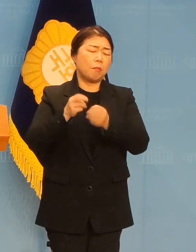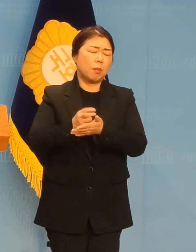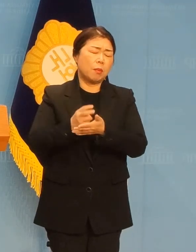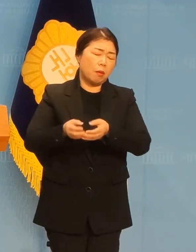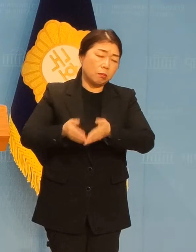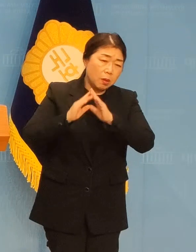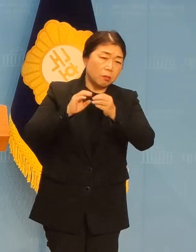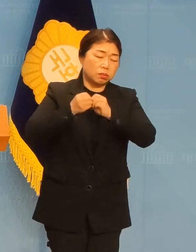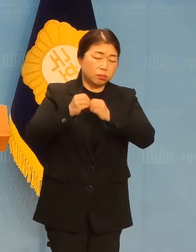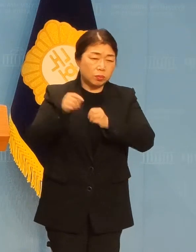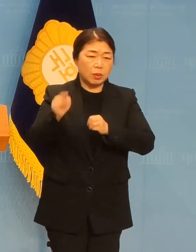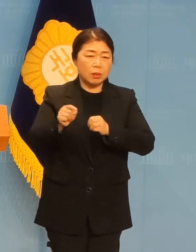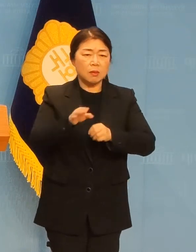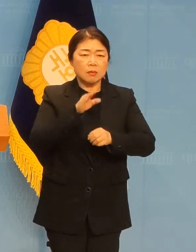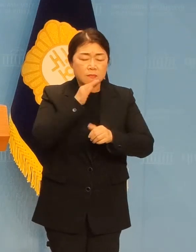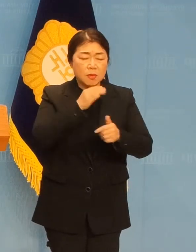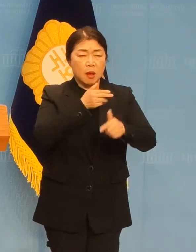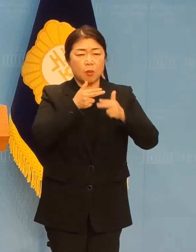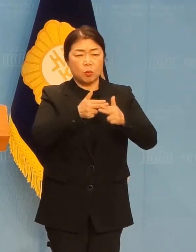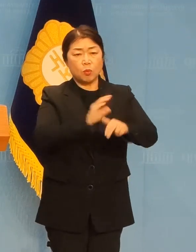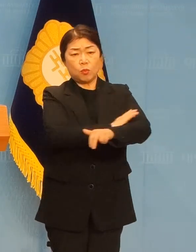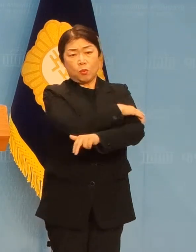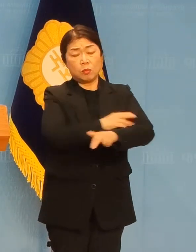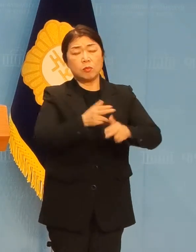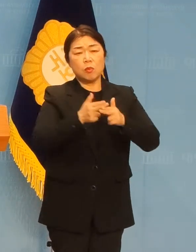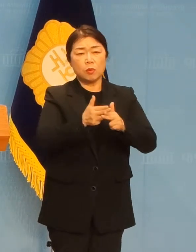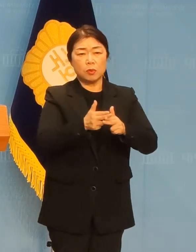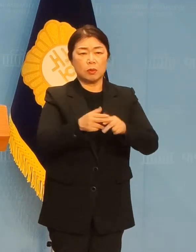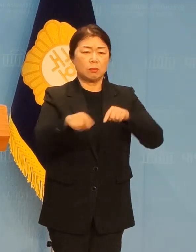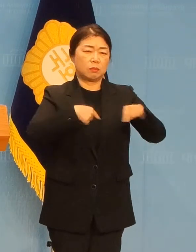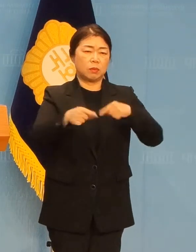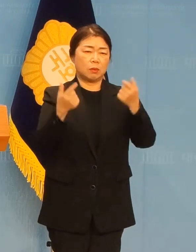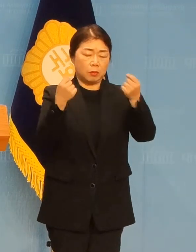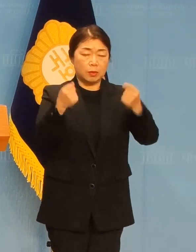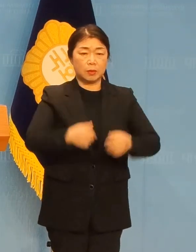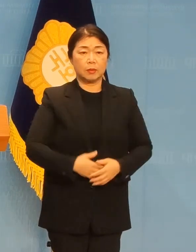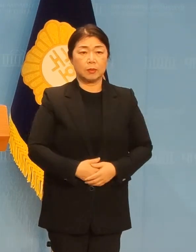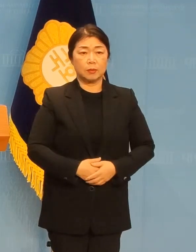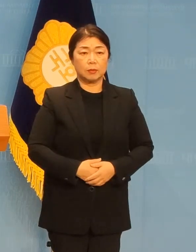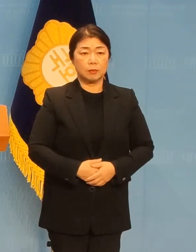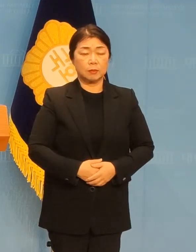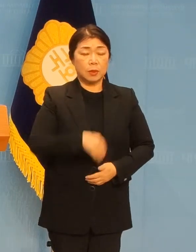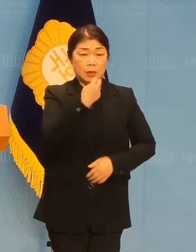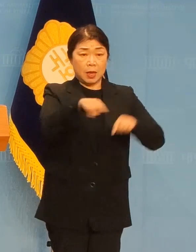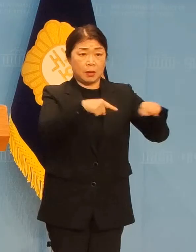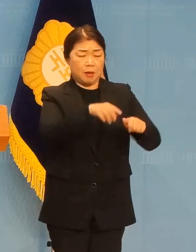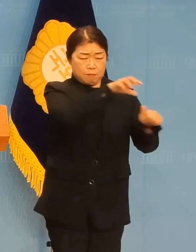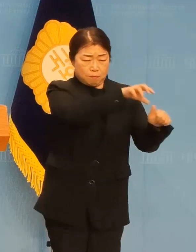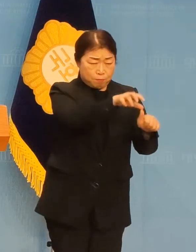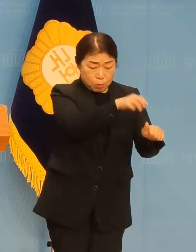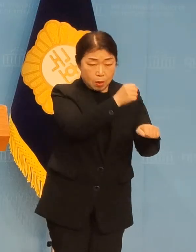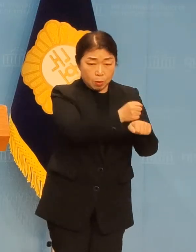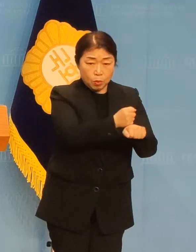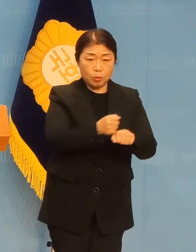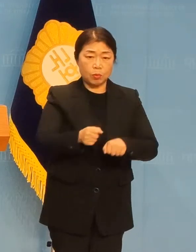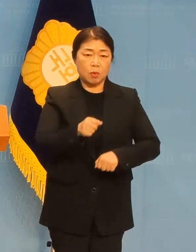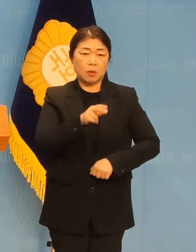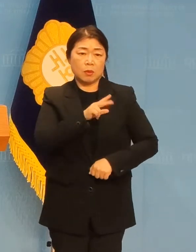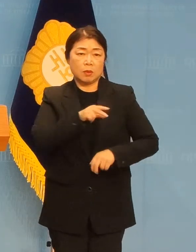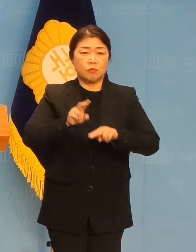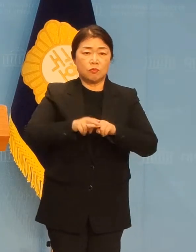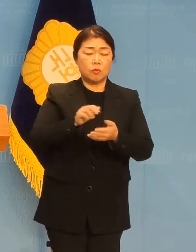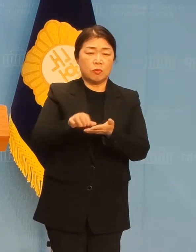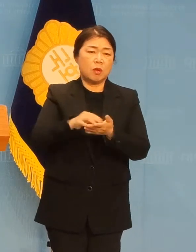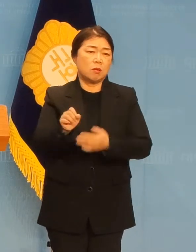공식입니다. 야당 입을 틀어막고 오로지 의석수로 입법을 강행하고 법 왜곡죄와